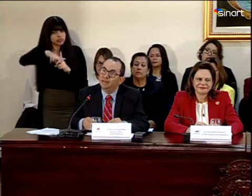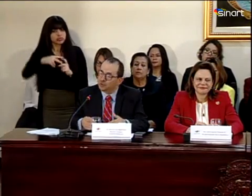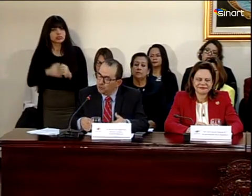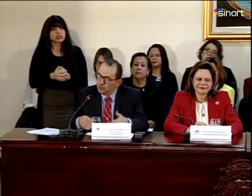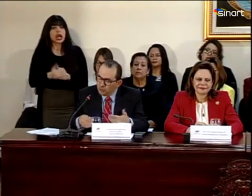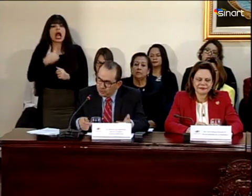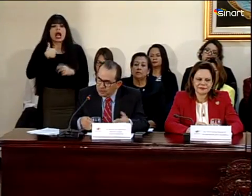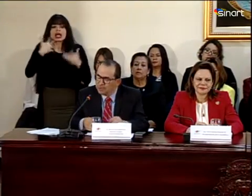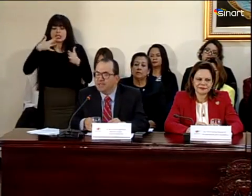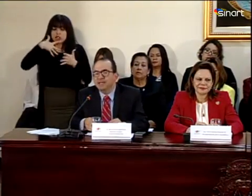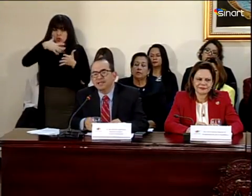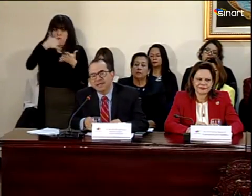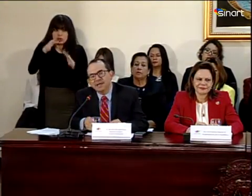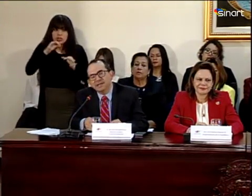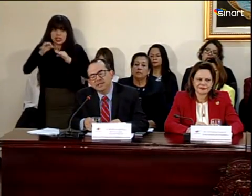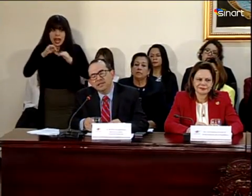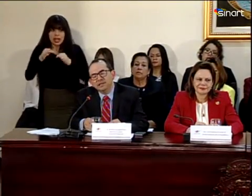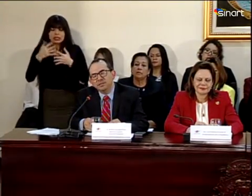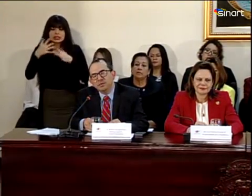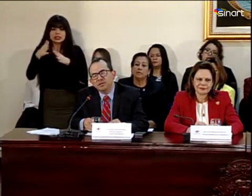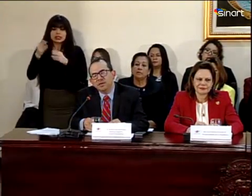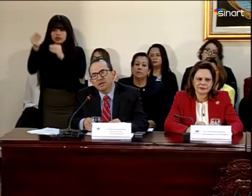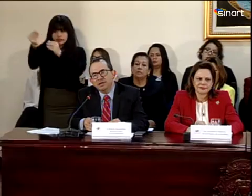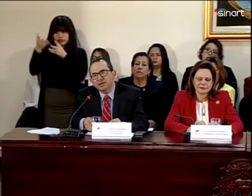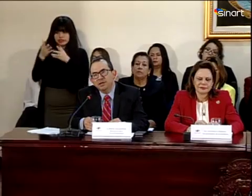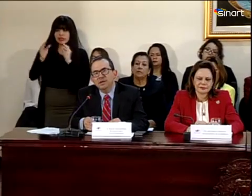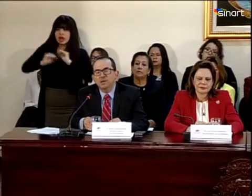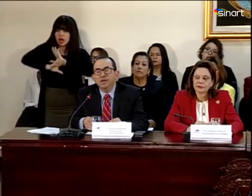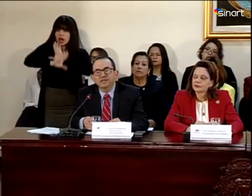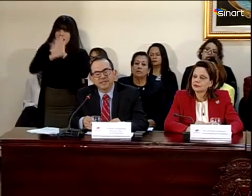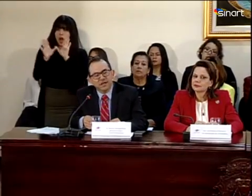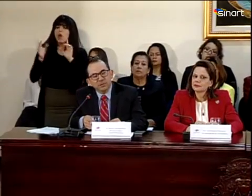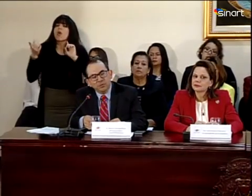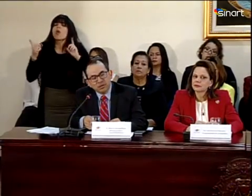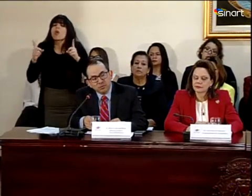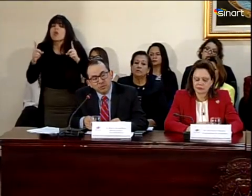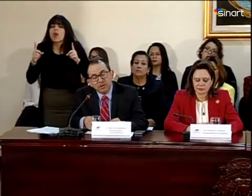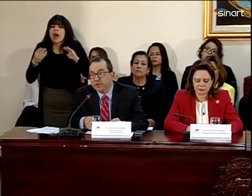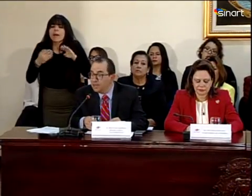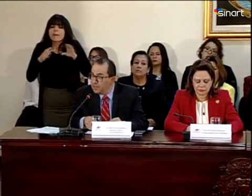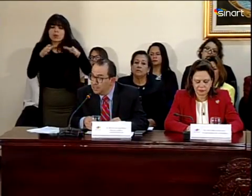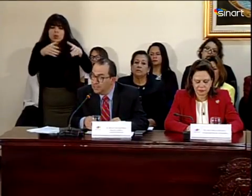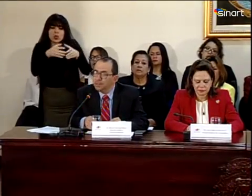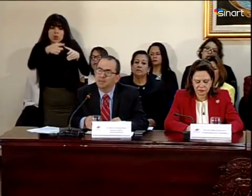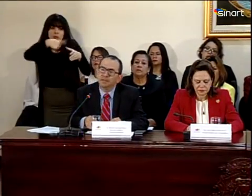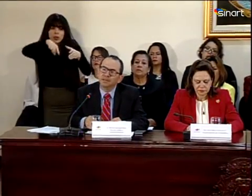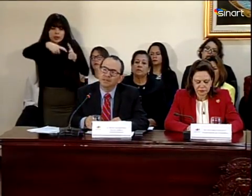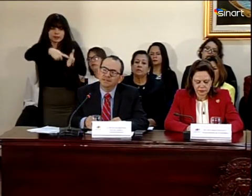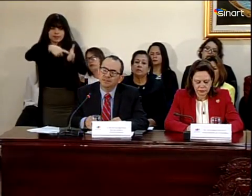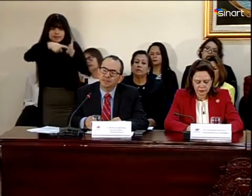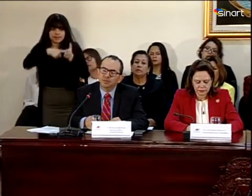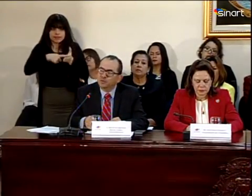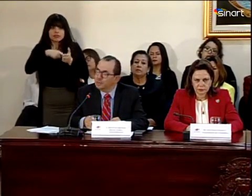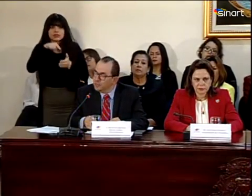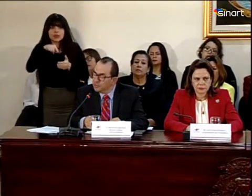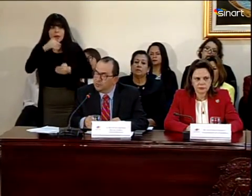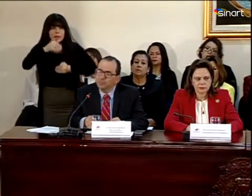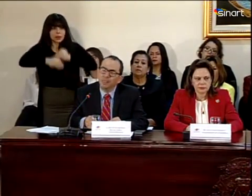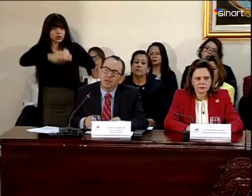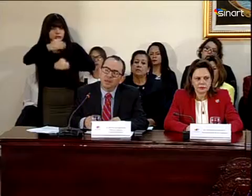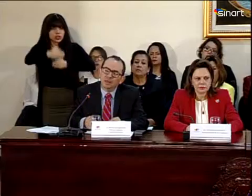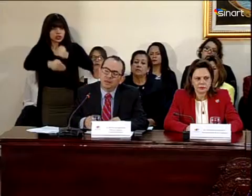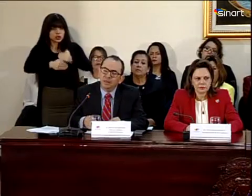Hay estudios, como les decía, que ya han determinado claramente cuál sería la población que requeriría de este